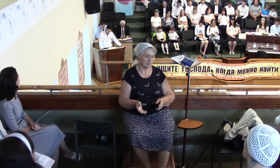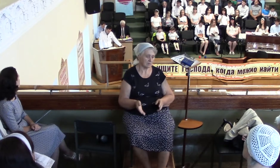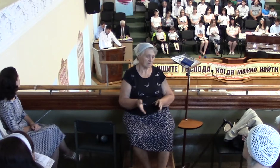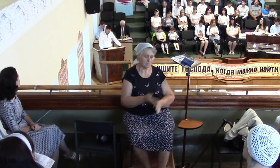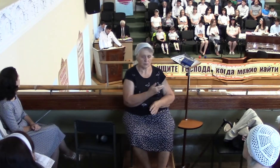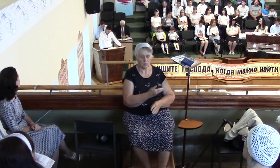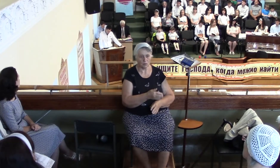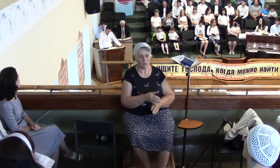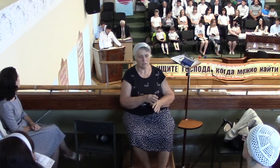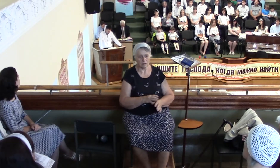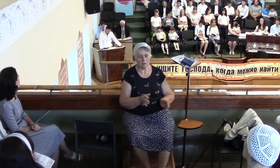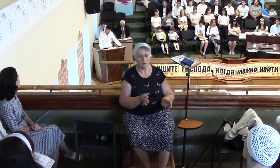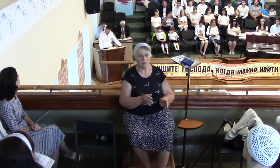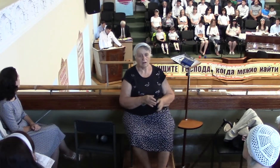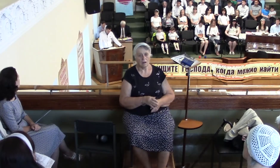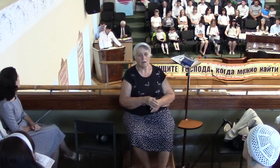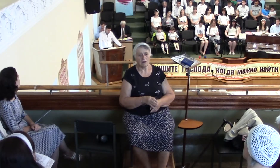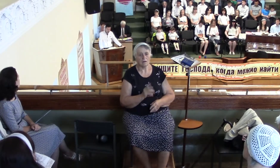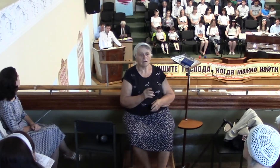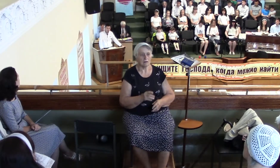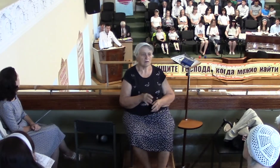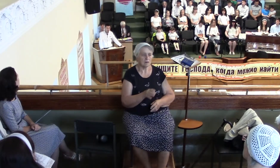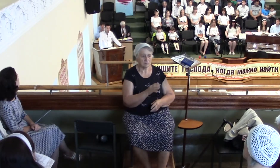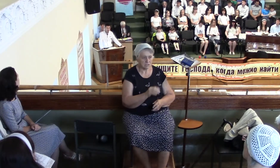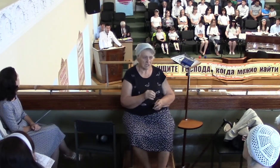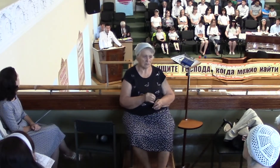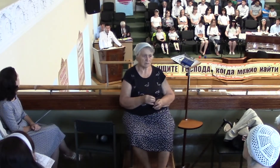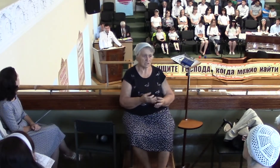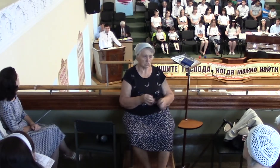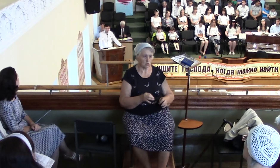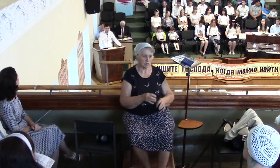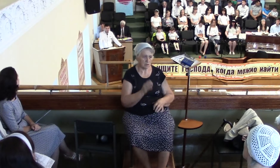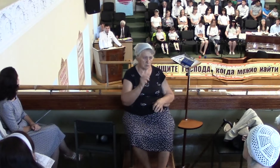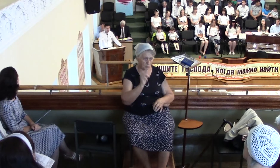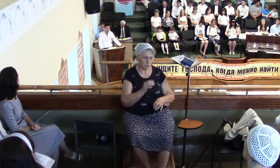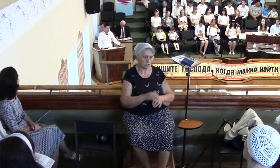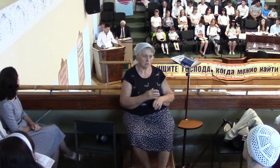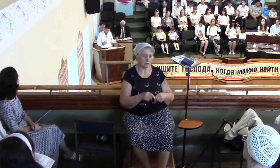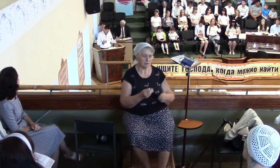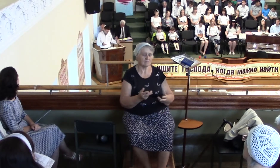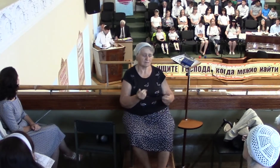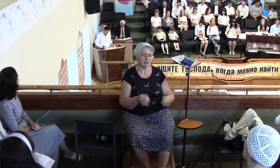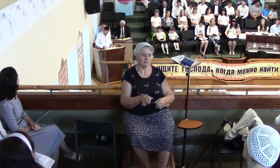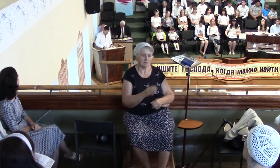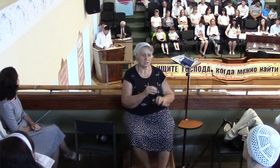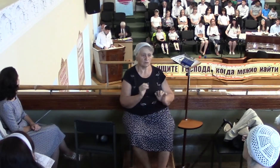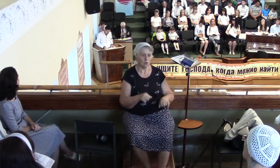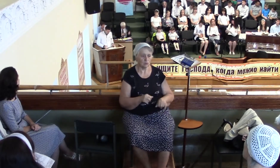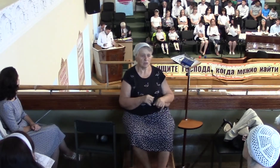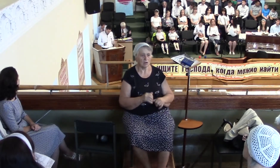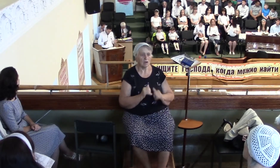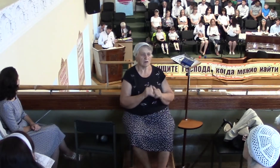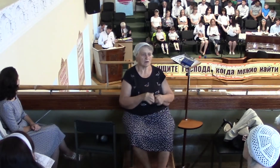каких-то, всем ли доступна Божья благодать, все ли могут принять, все могут. Ради всех Христос страдал.